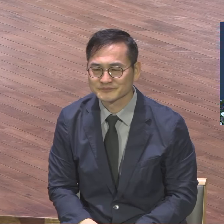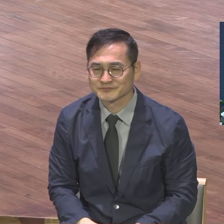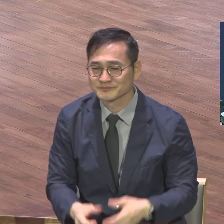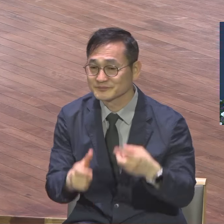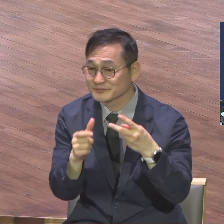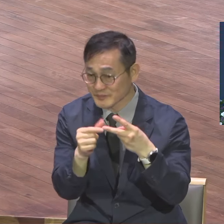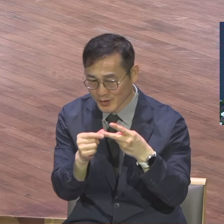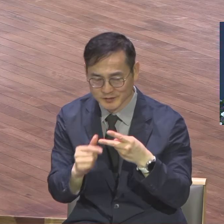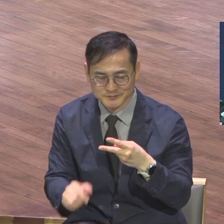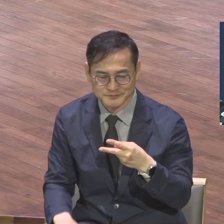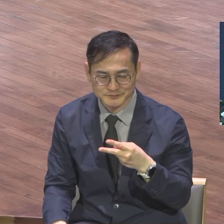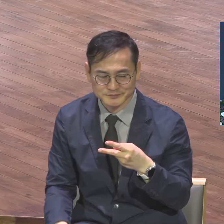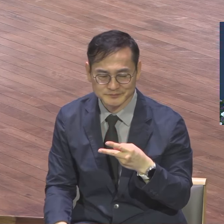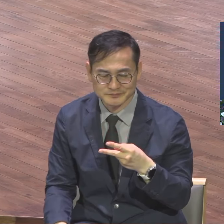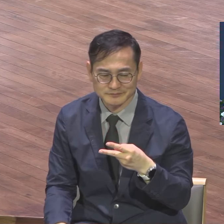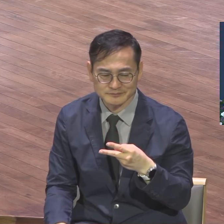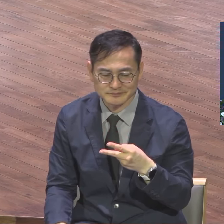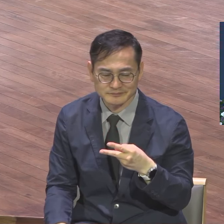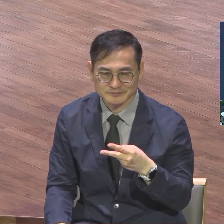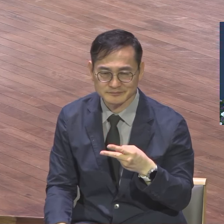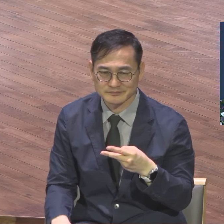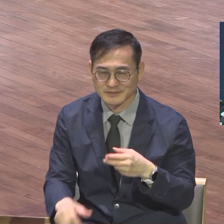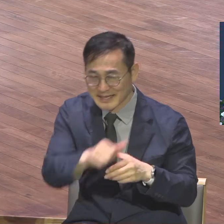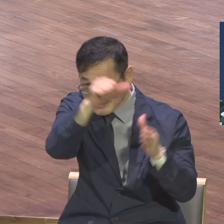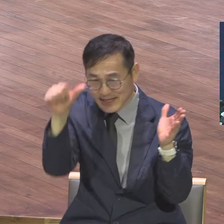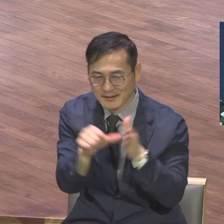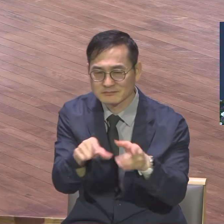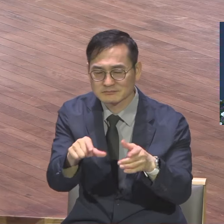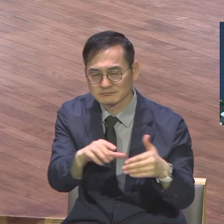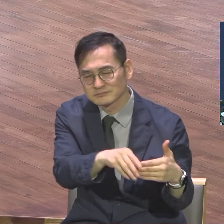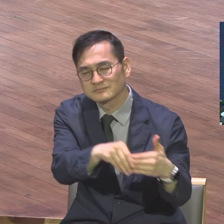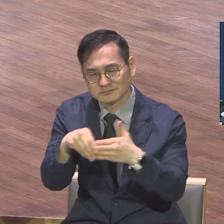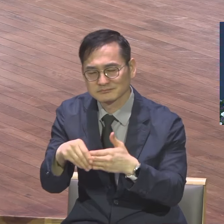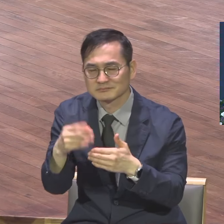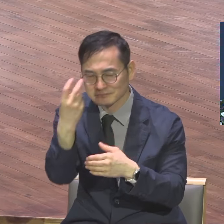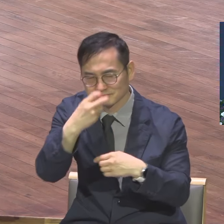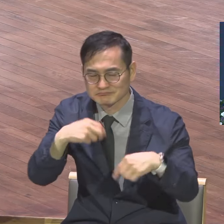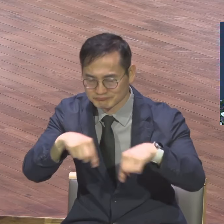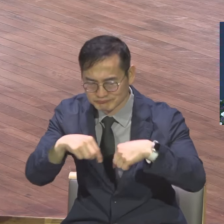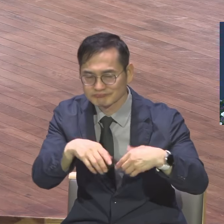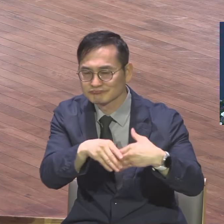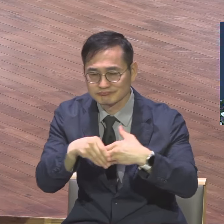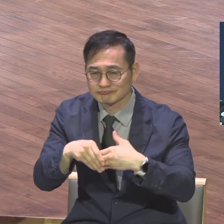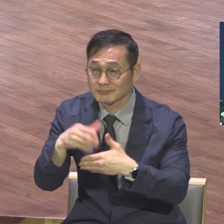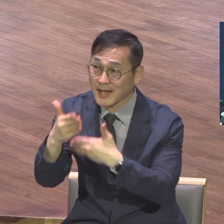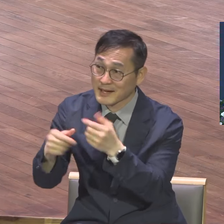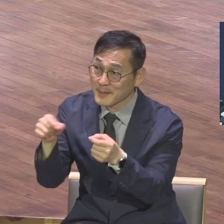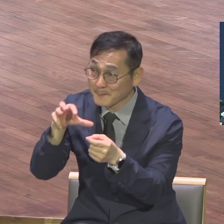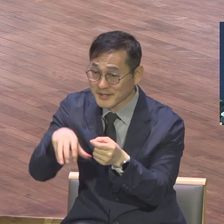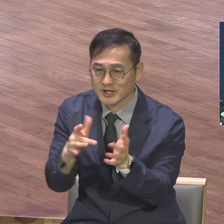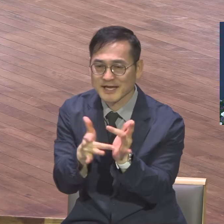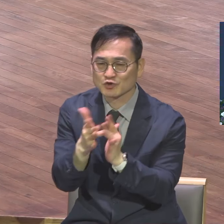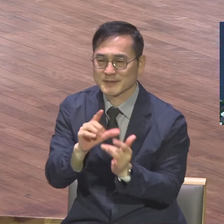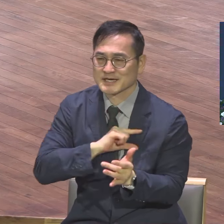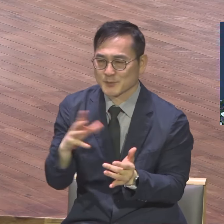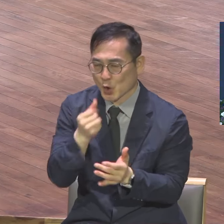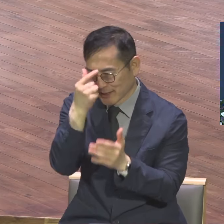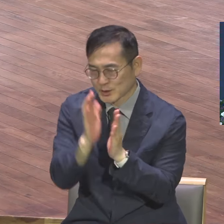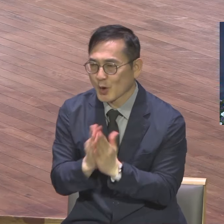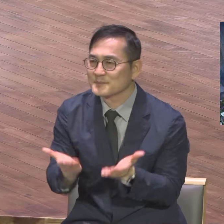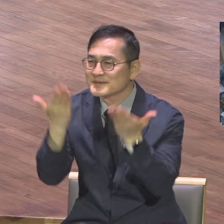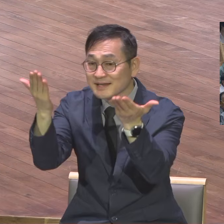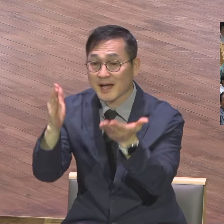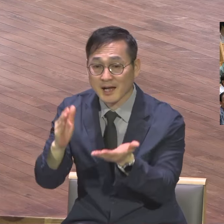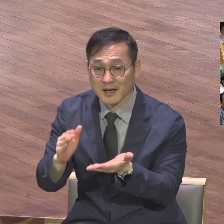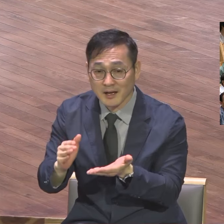여러분의 삶을 인도하십니다. 무엇보다도 이제는 하나님 앞에서 예수님 이름으로 기도하면 기도